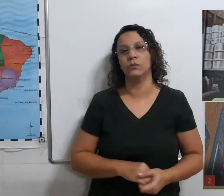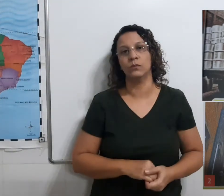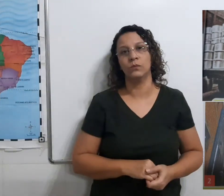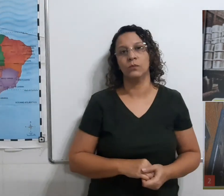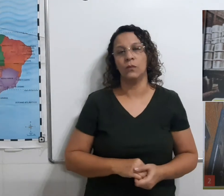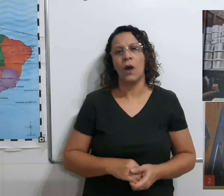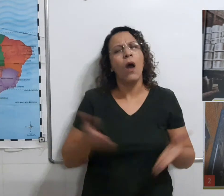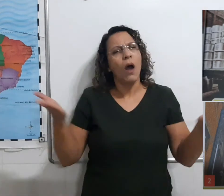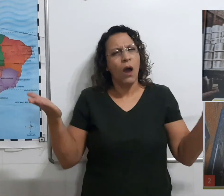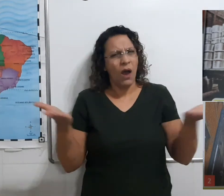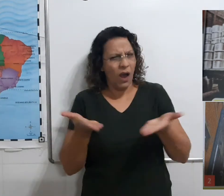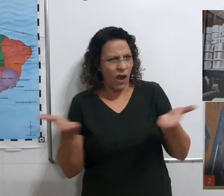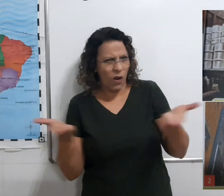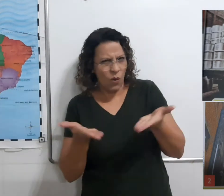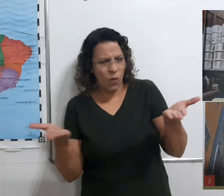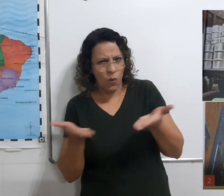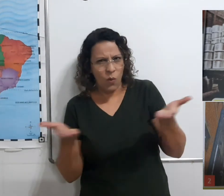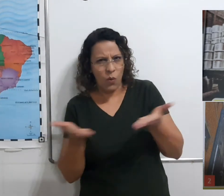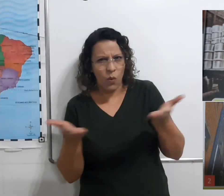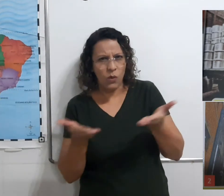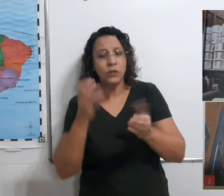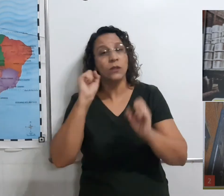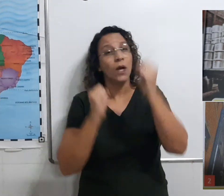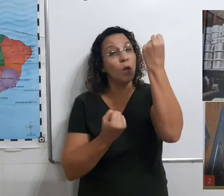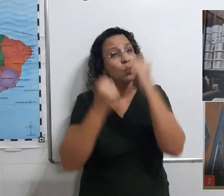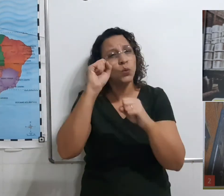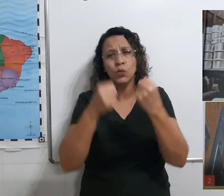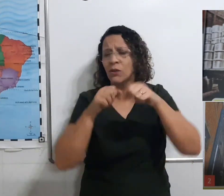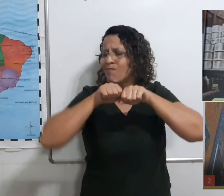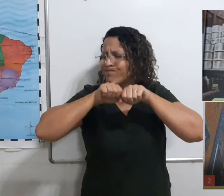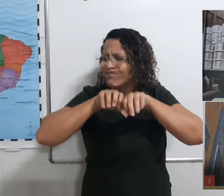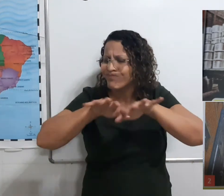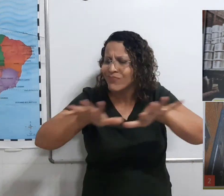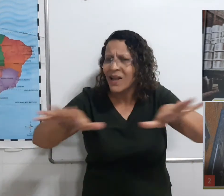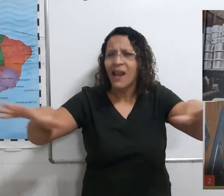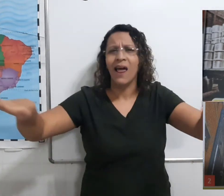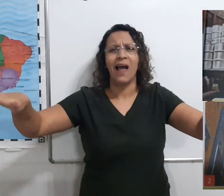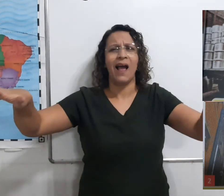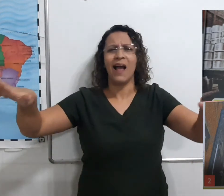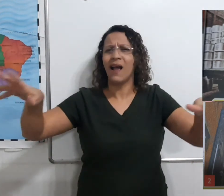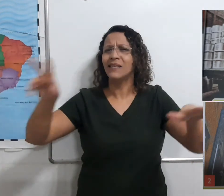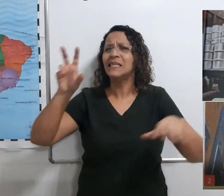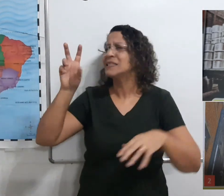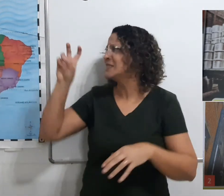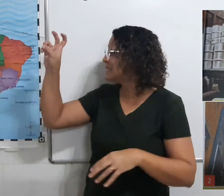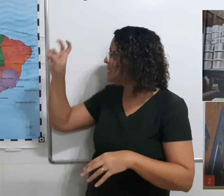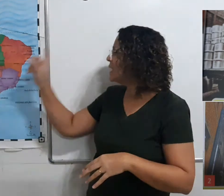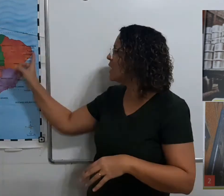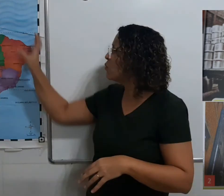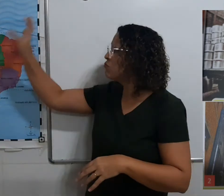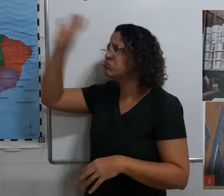Hoje em dia, há indústrias espalhadas nas 5 regiões brasileiras.